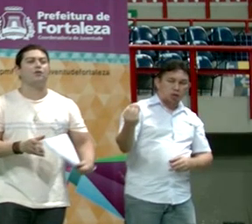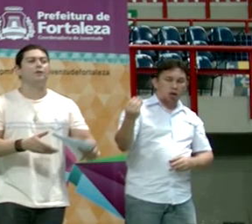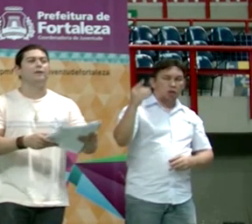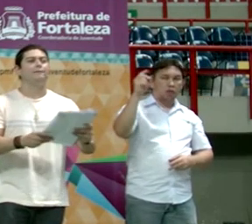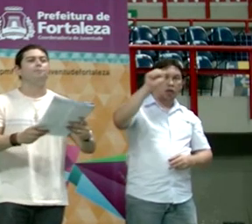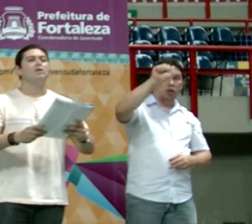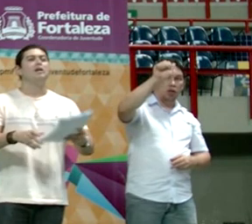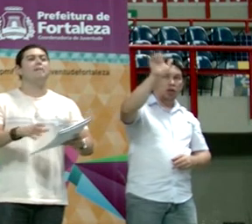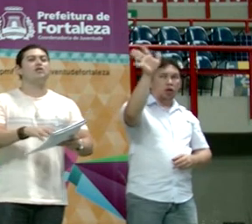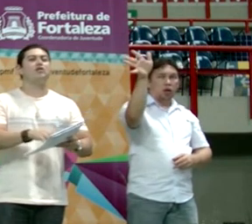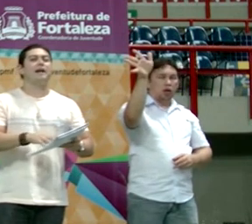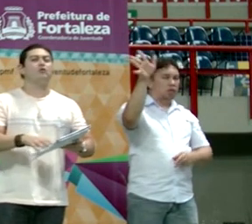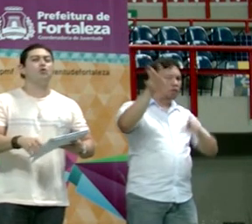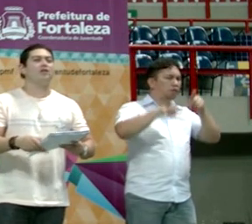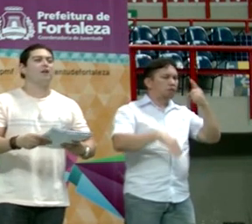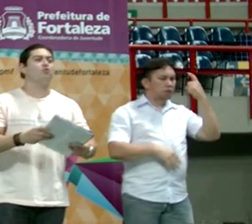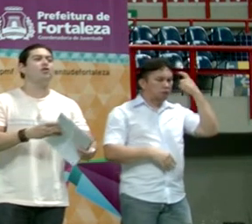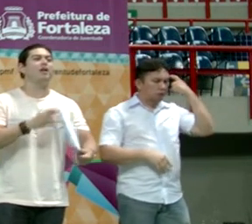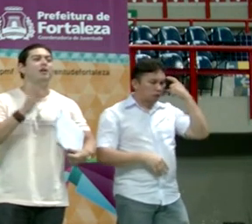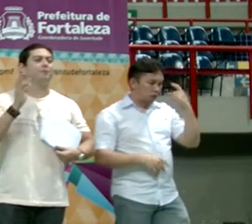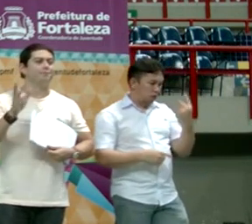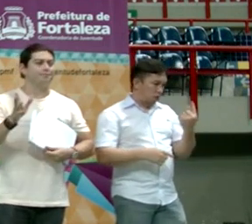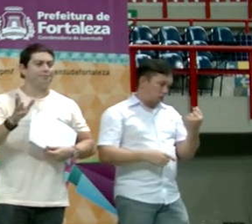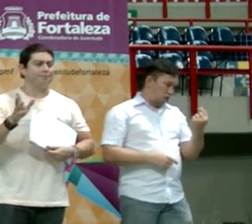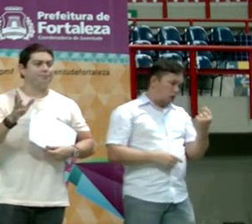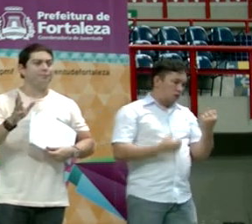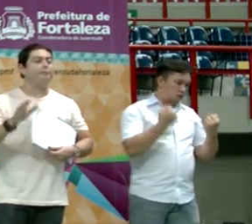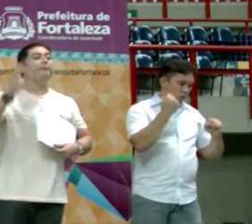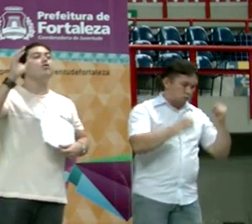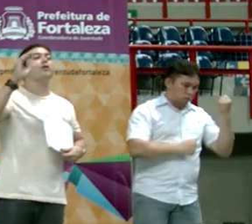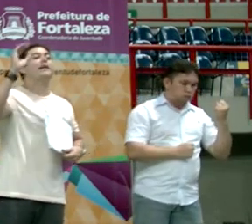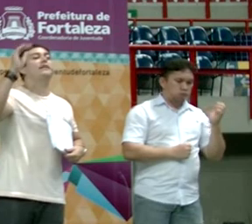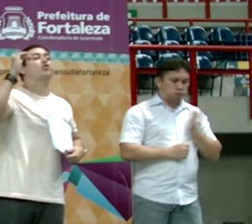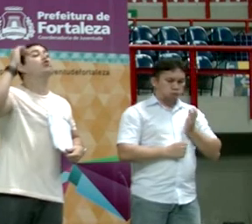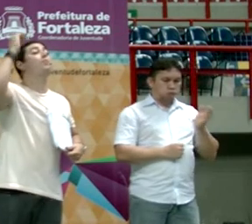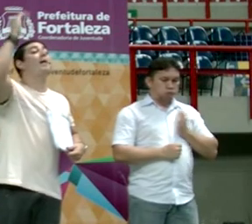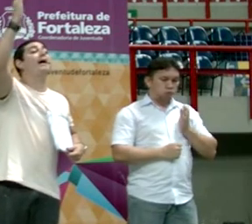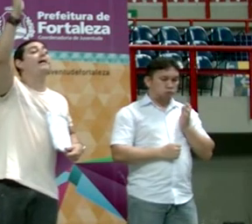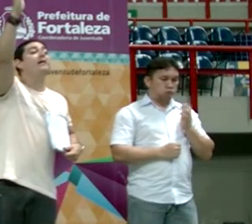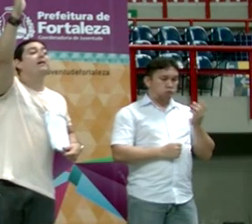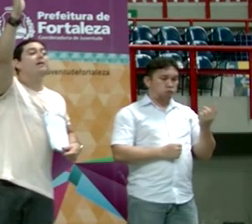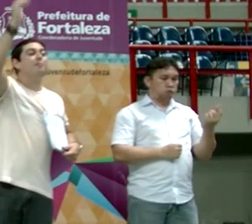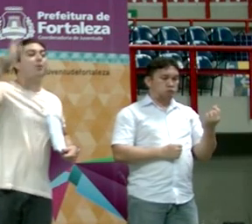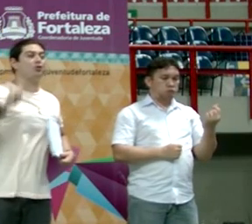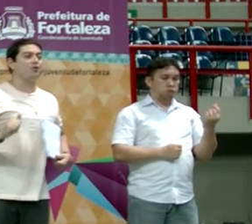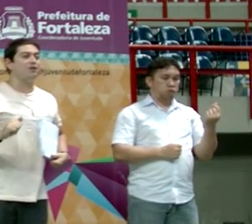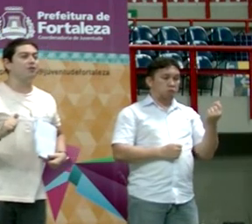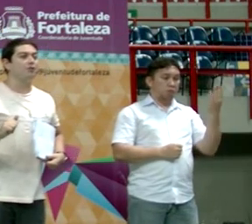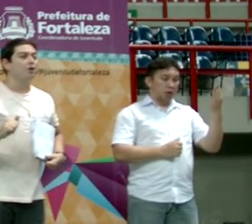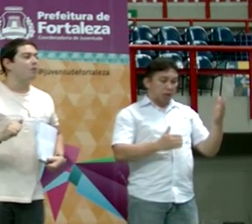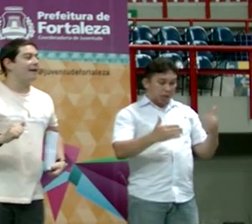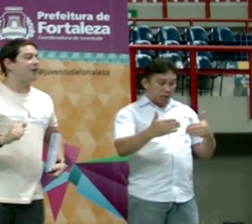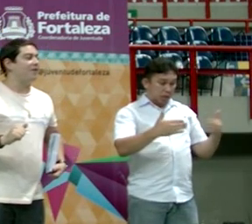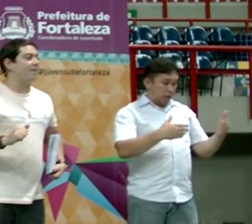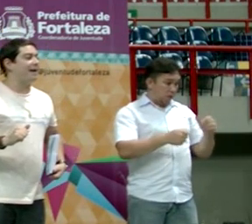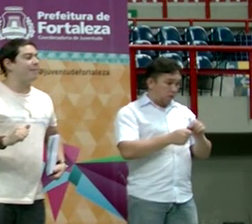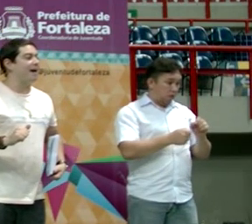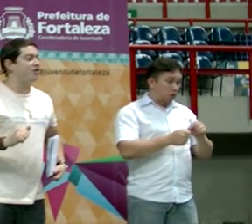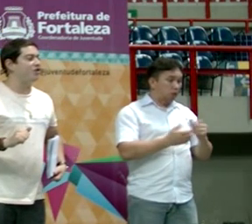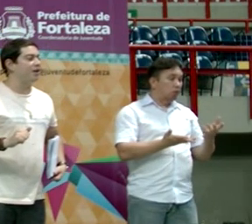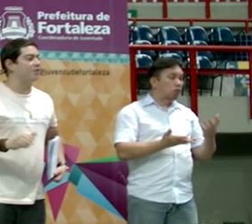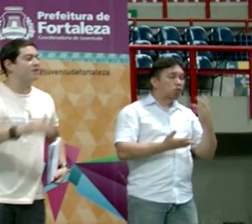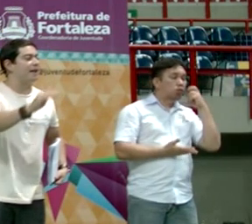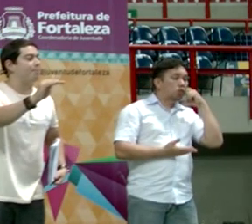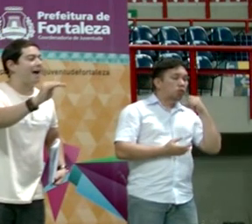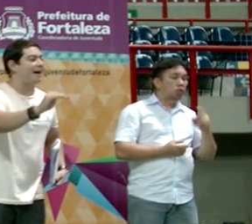quê, professor? Imagine que a indústria está com dinheiro, só que ela está super produzindo. Como é que ela faz para